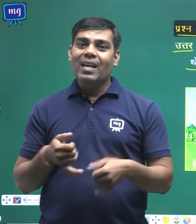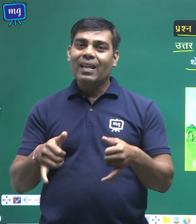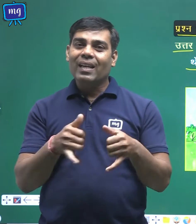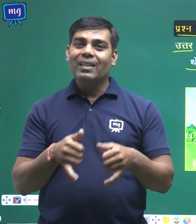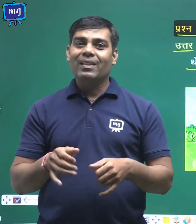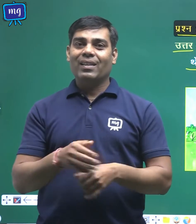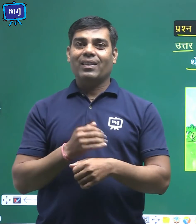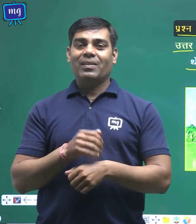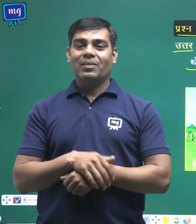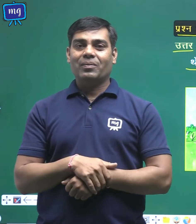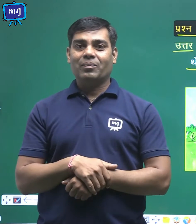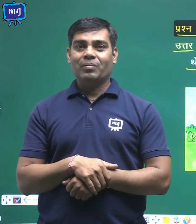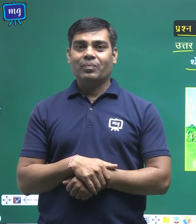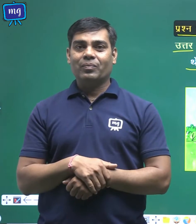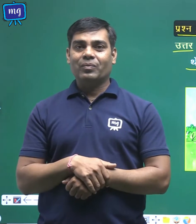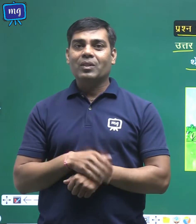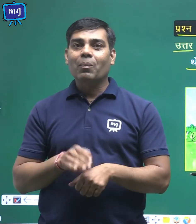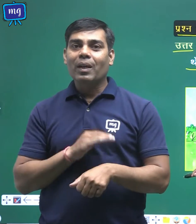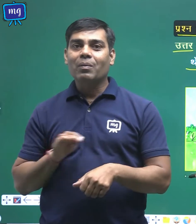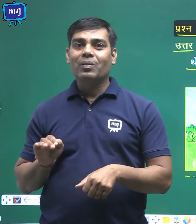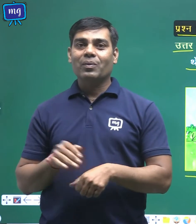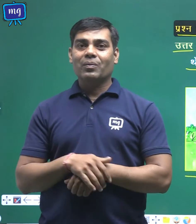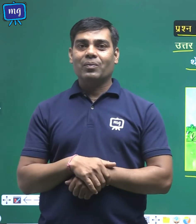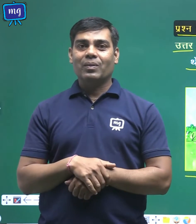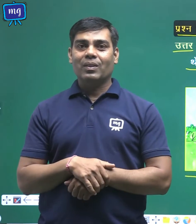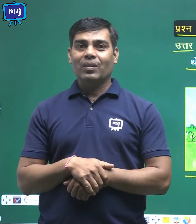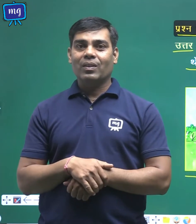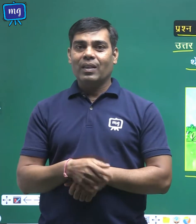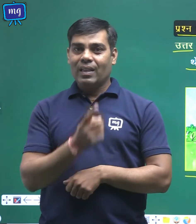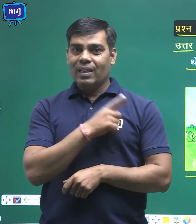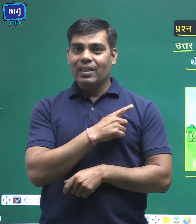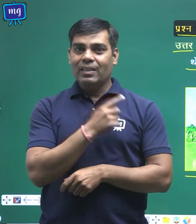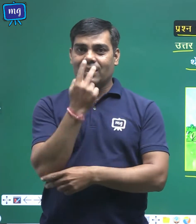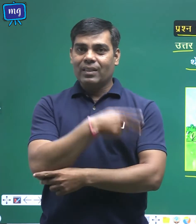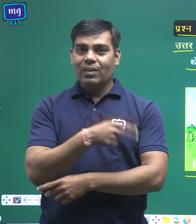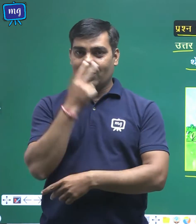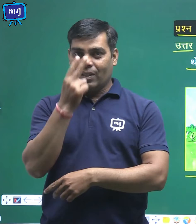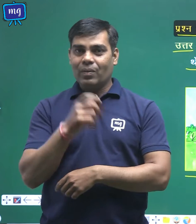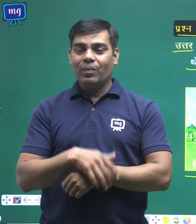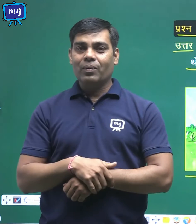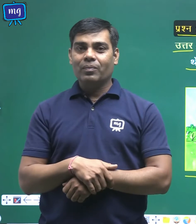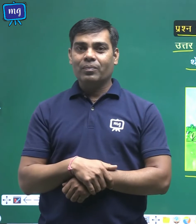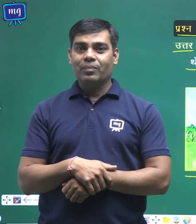खेलते थे। प्यारे बच्चों, इस चित्र को देखो।